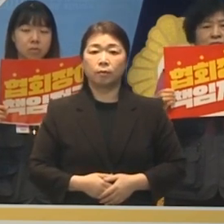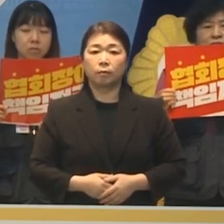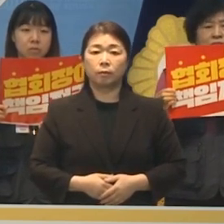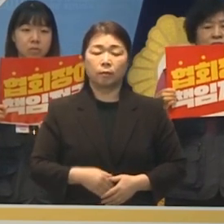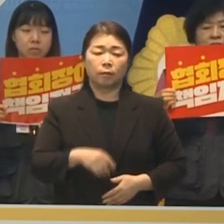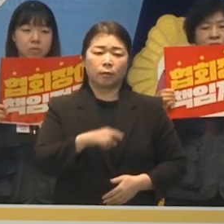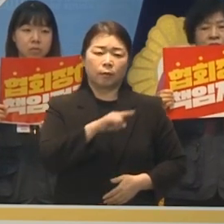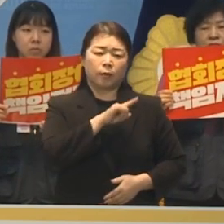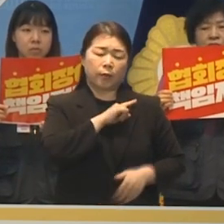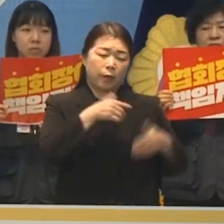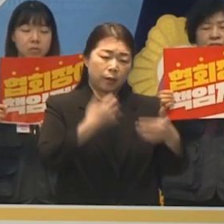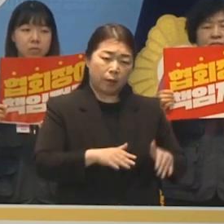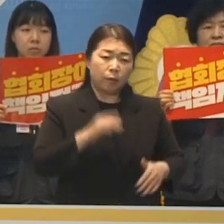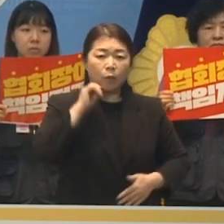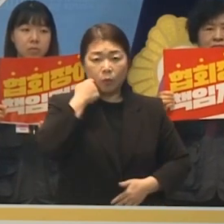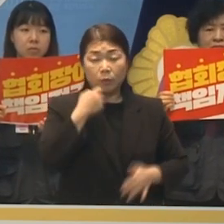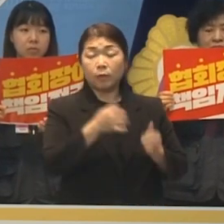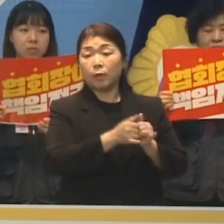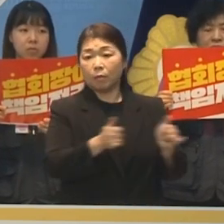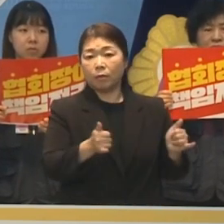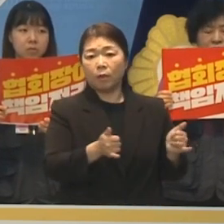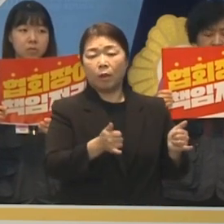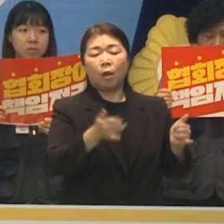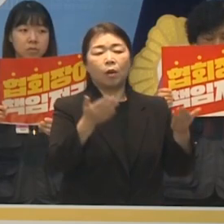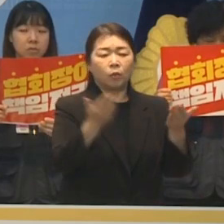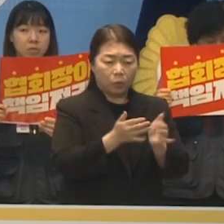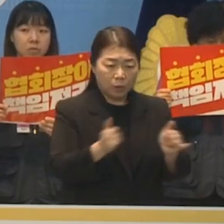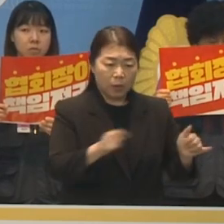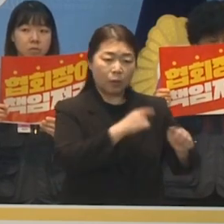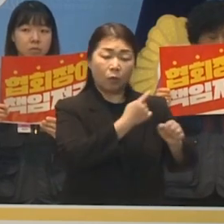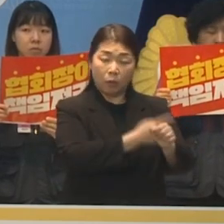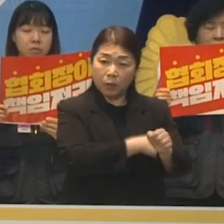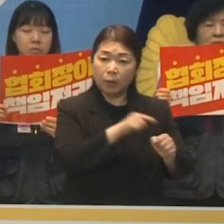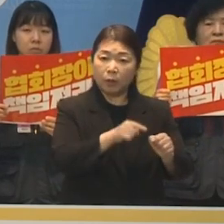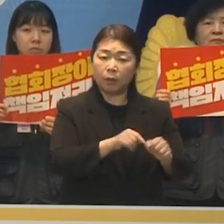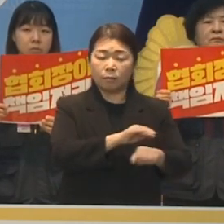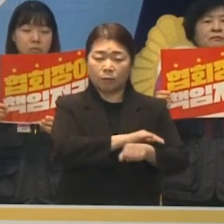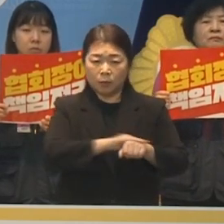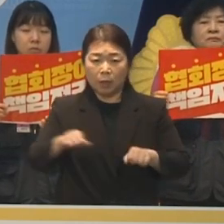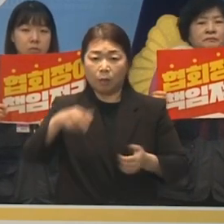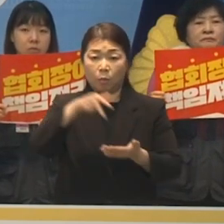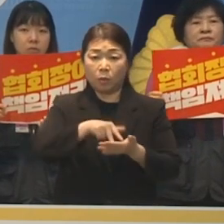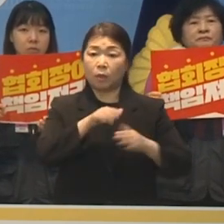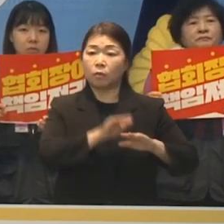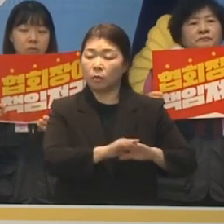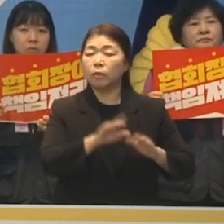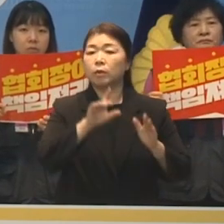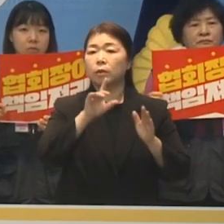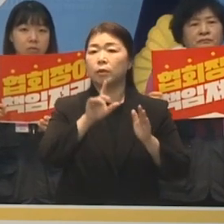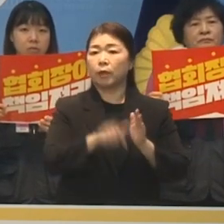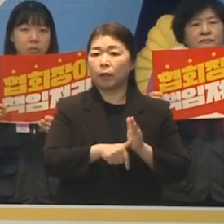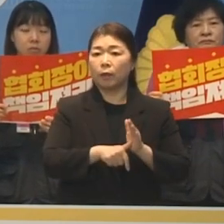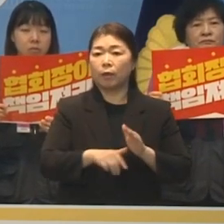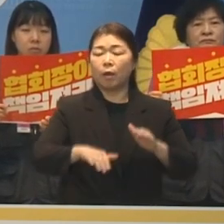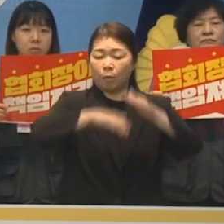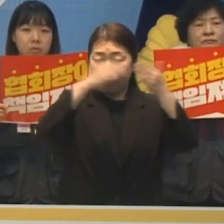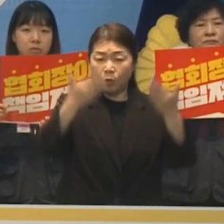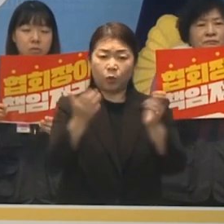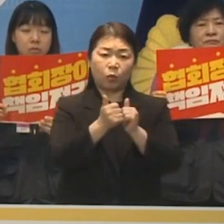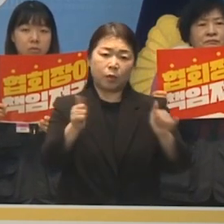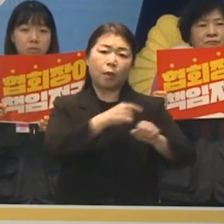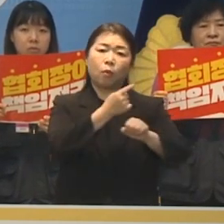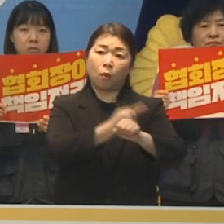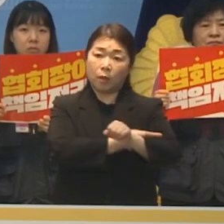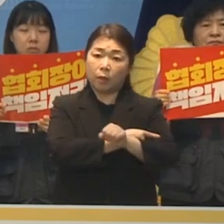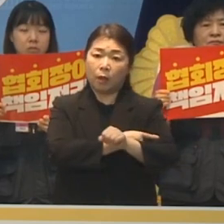가장 취약한 계층에 있는 노동자의 노동권이 제대로 보장될 때 모든 노동자의